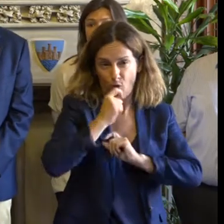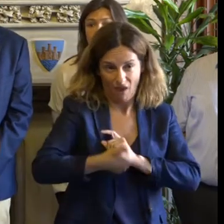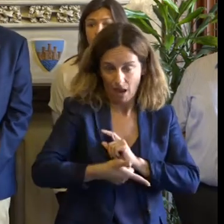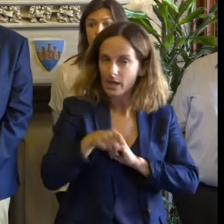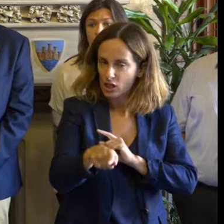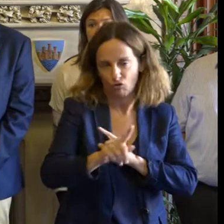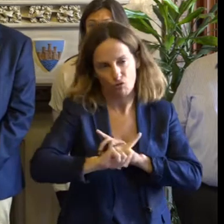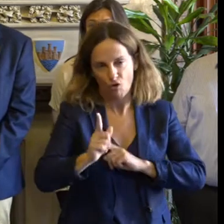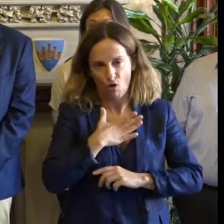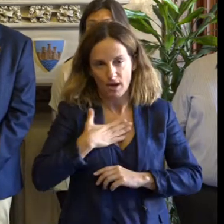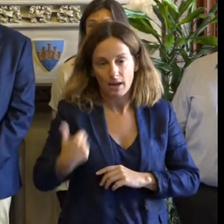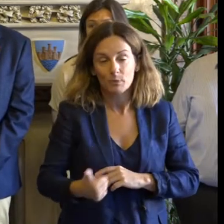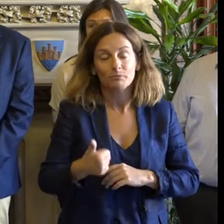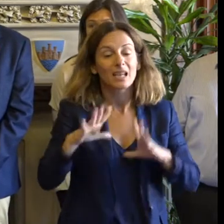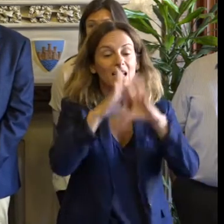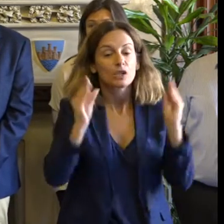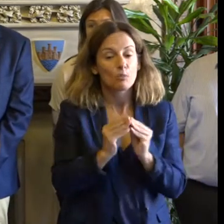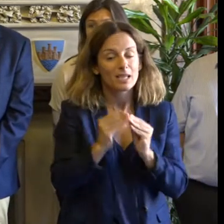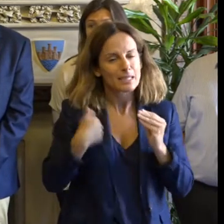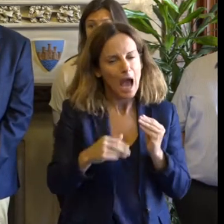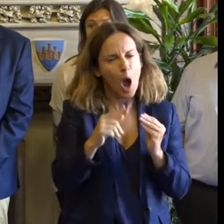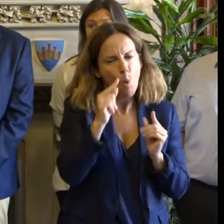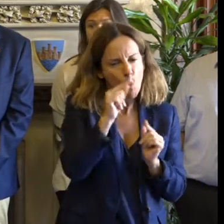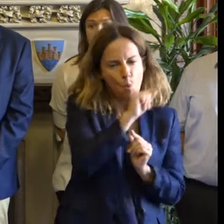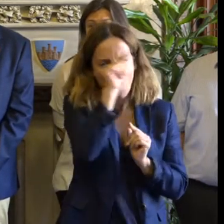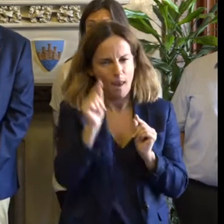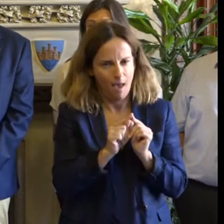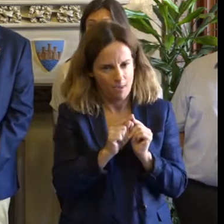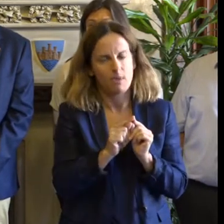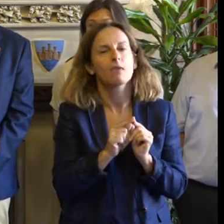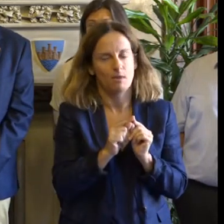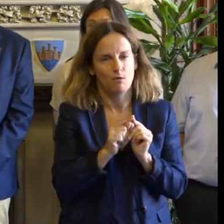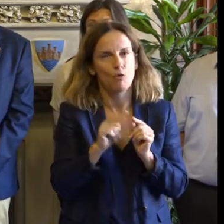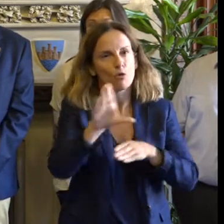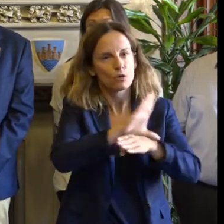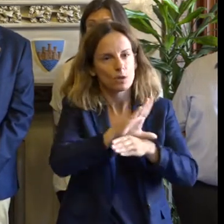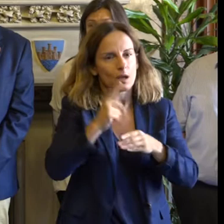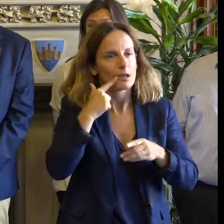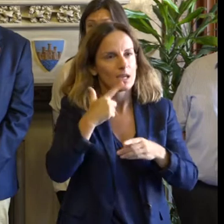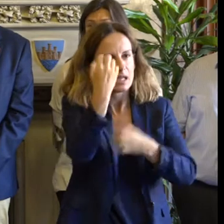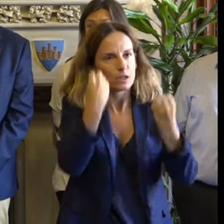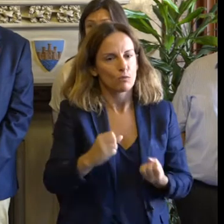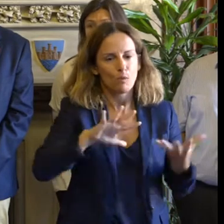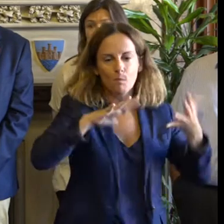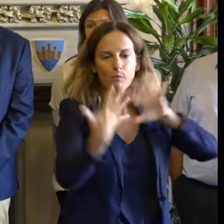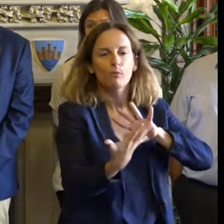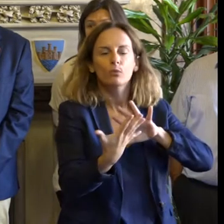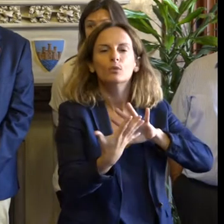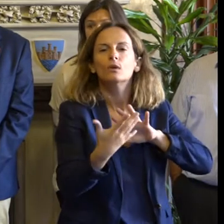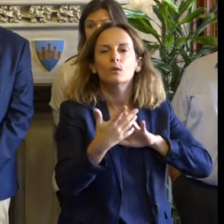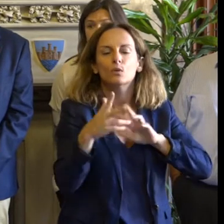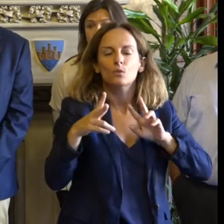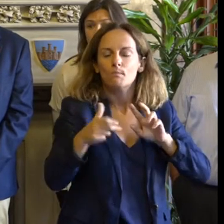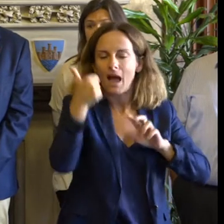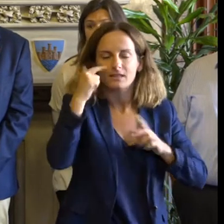crec humilment que han fet del Consell una institució més propera, més oberta a la ciutadania i més transparent. I no se